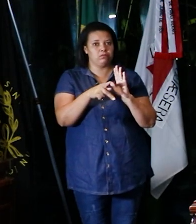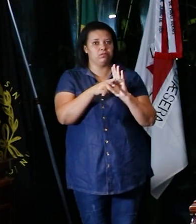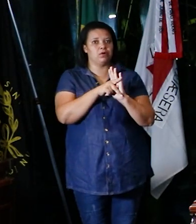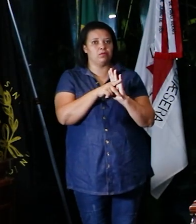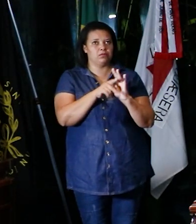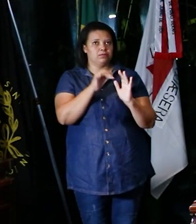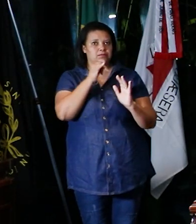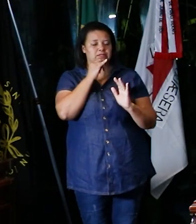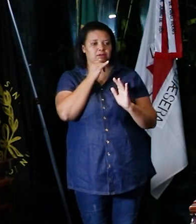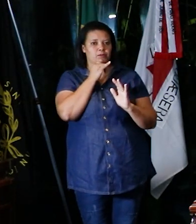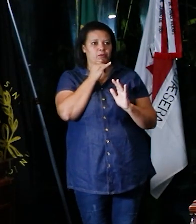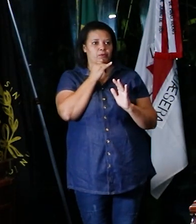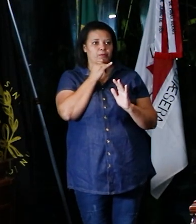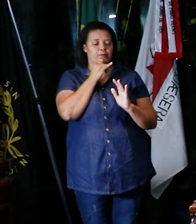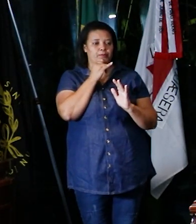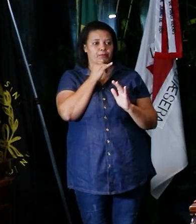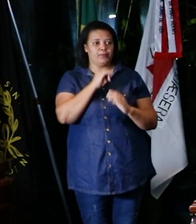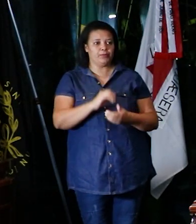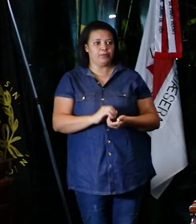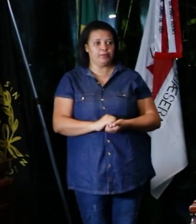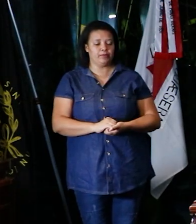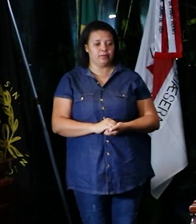de